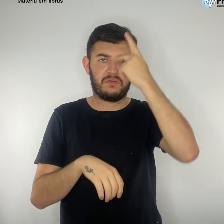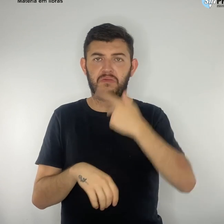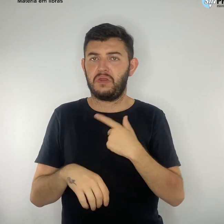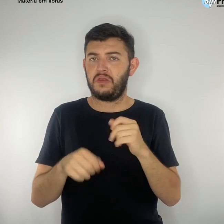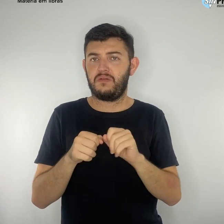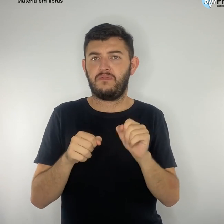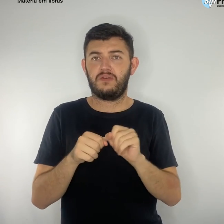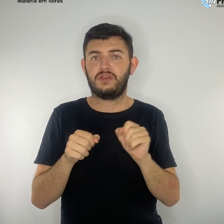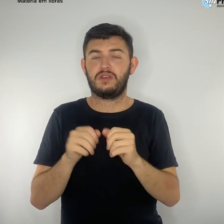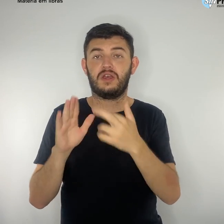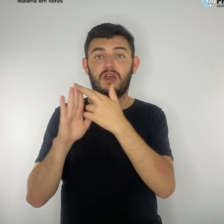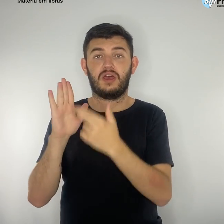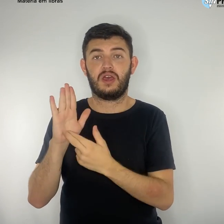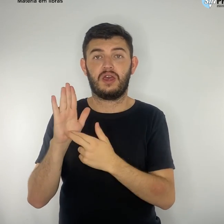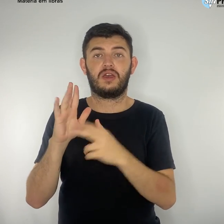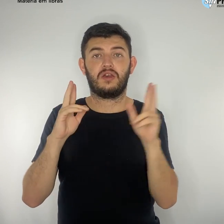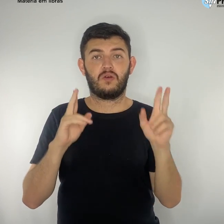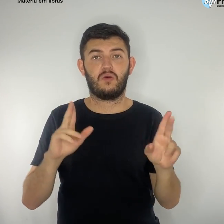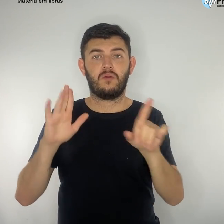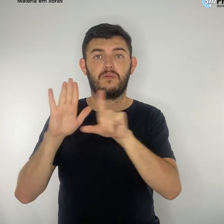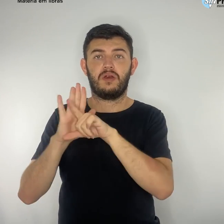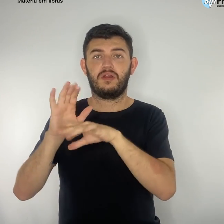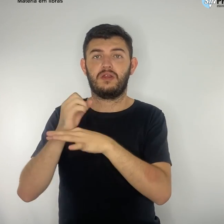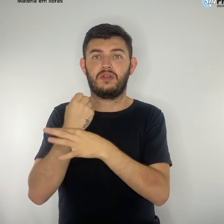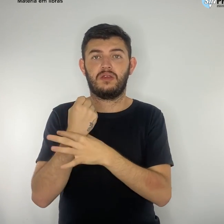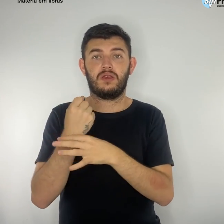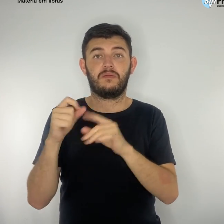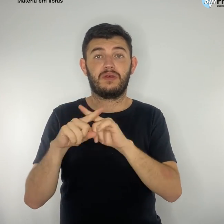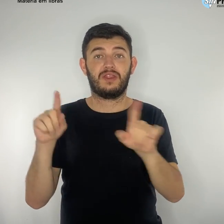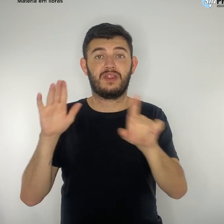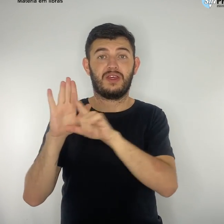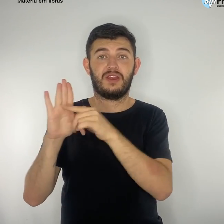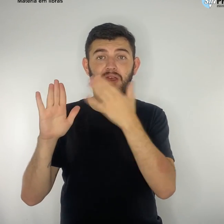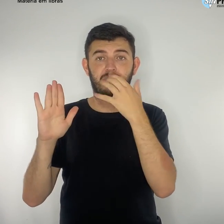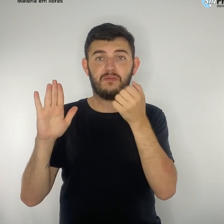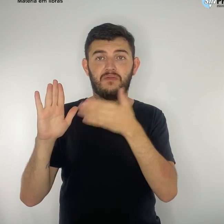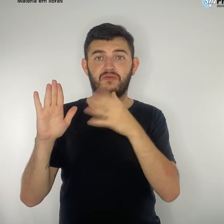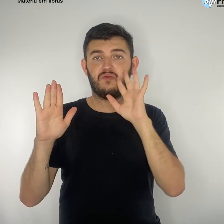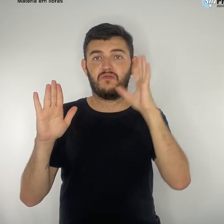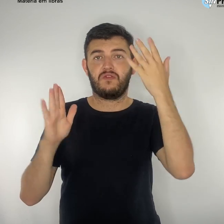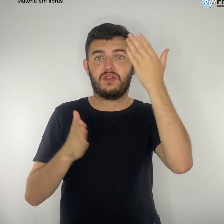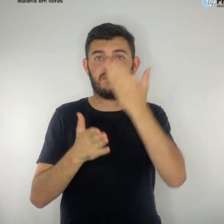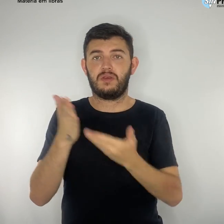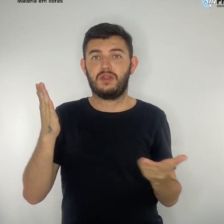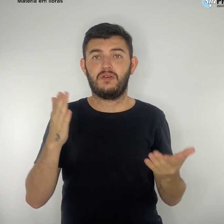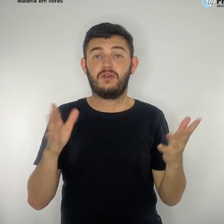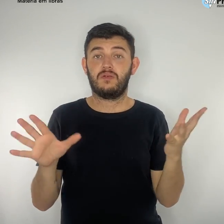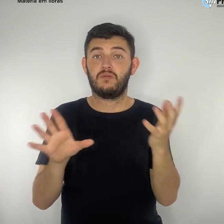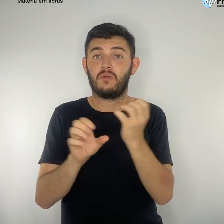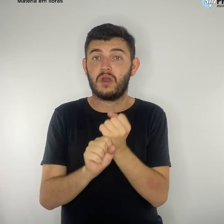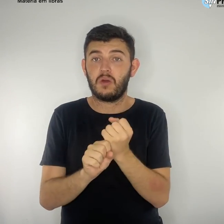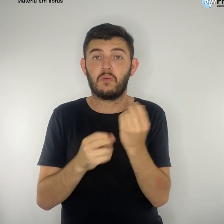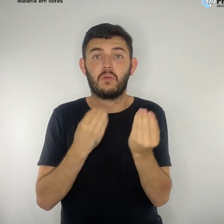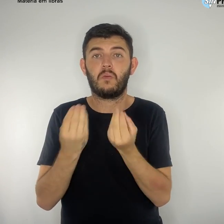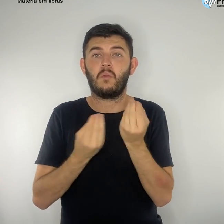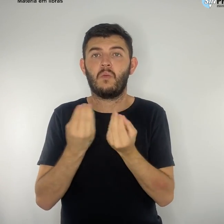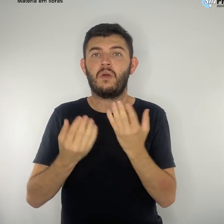do previsto pela lei que perdeu efeito e calculei o quanto teria sido o salário mínimo se